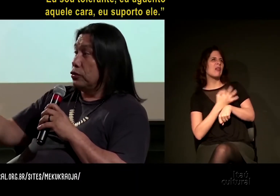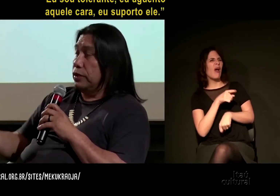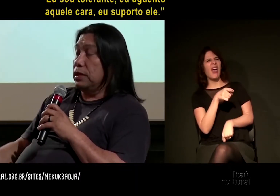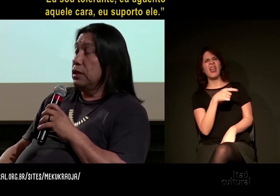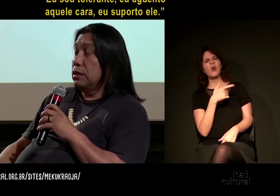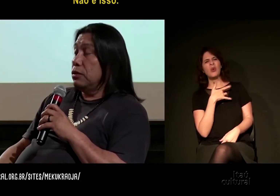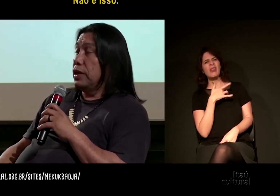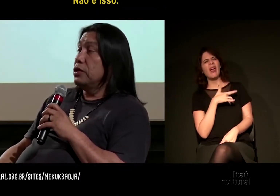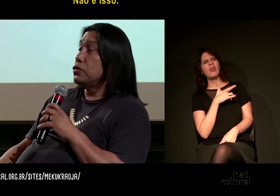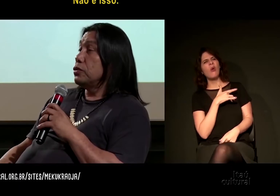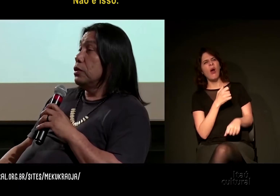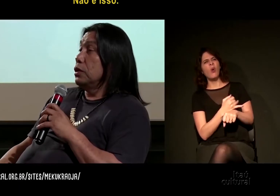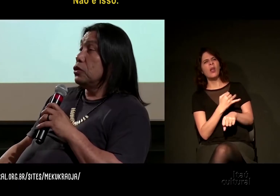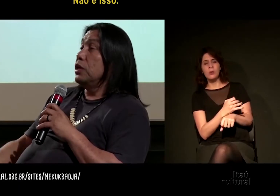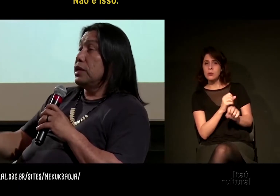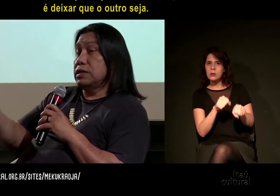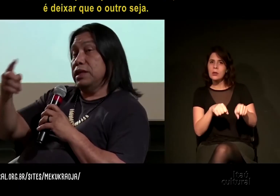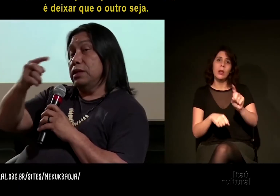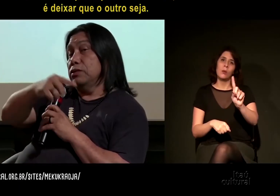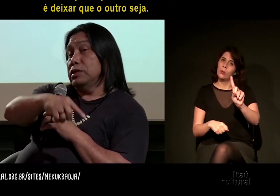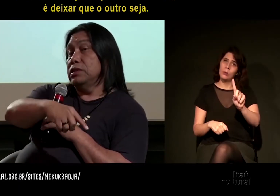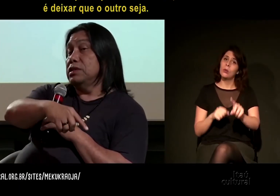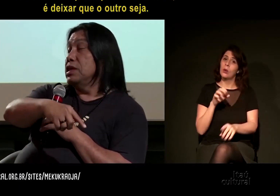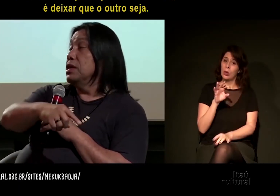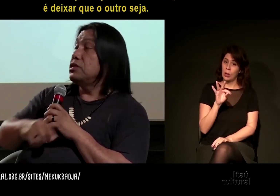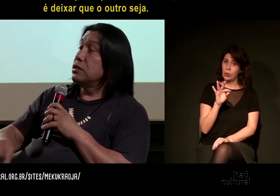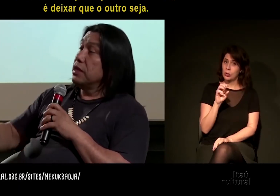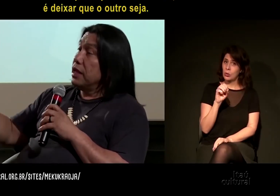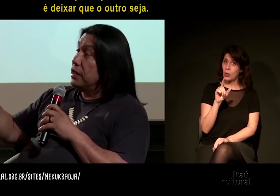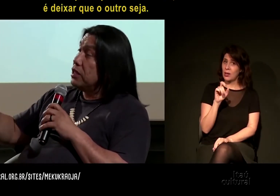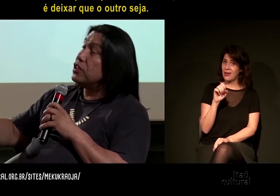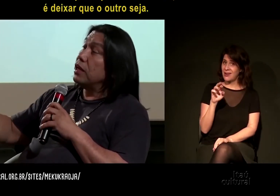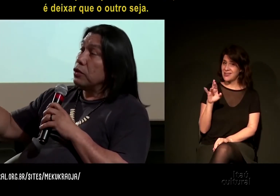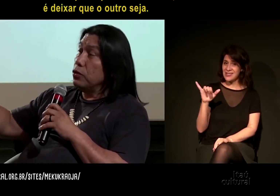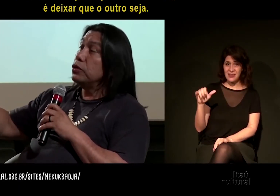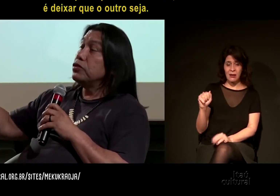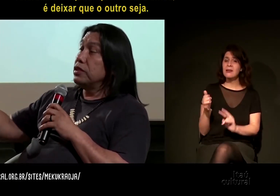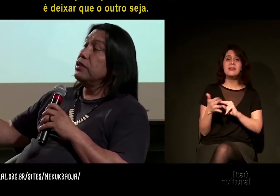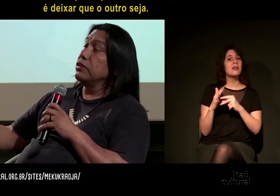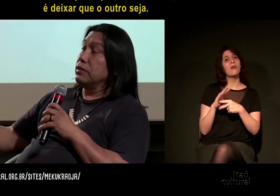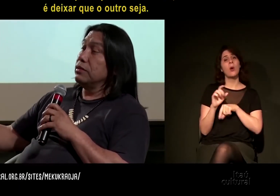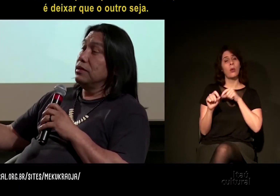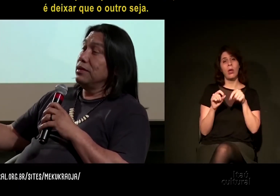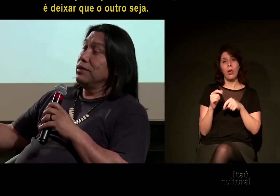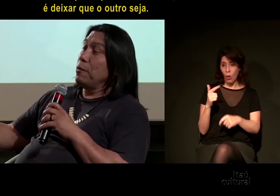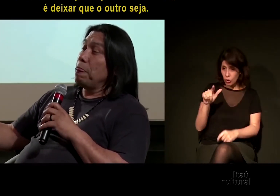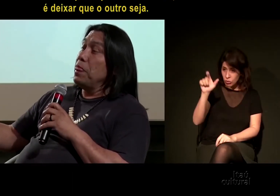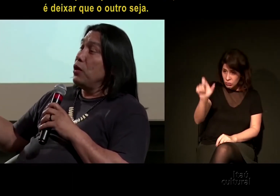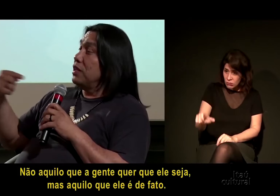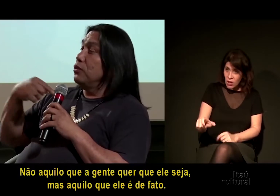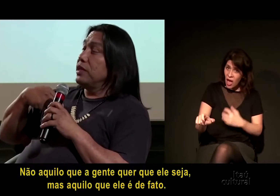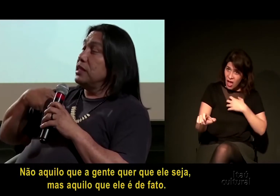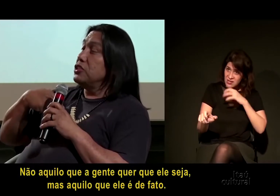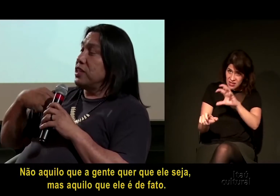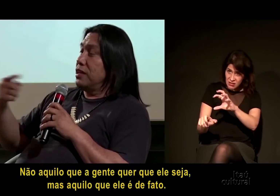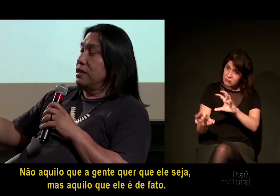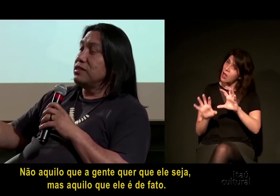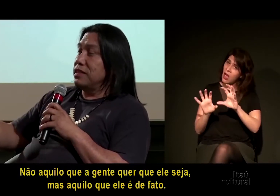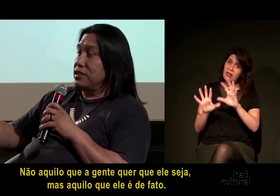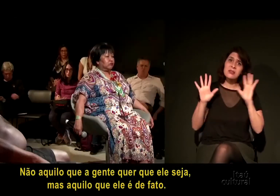ele. Não é isso. Tolerância é aquilo que se dizia antes, é deixar que o outro seja. Não aquilo que a gente quer que ele seja, mas